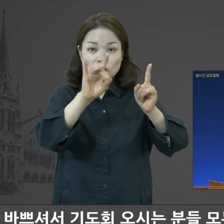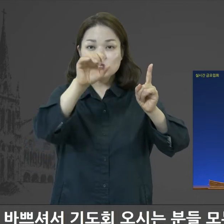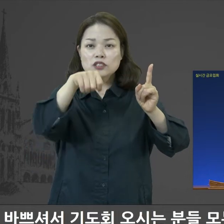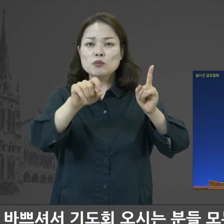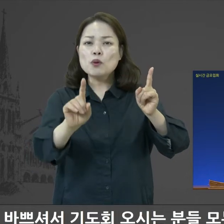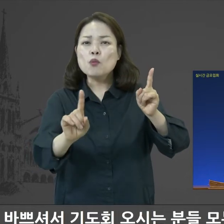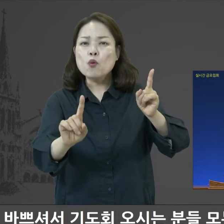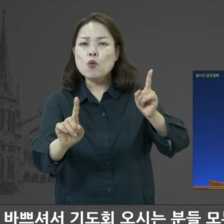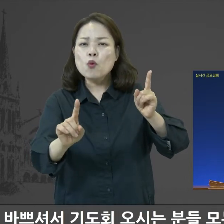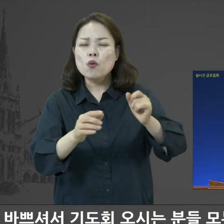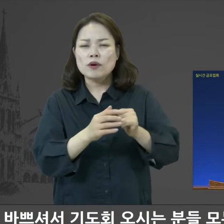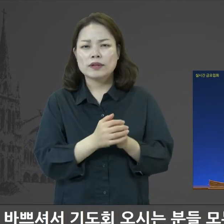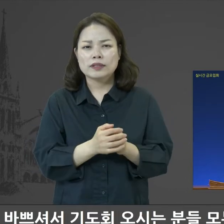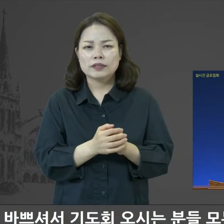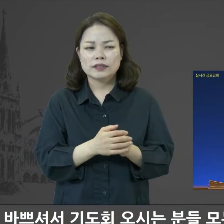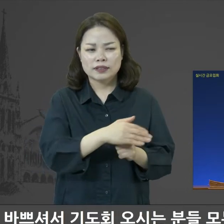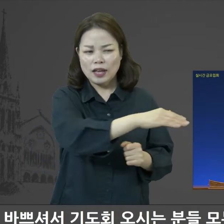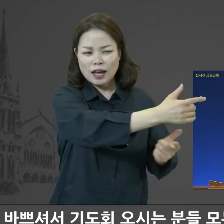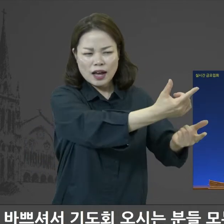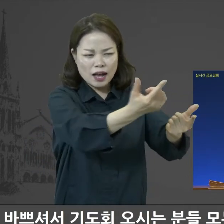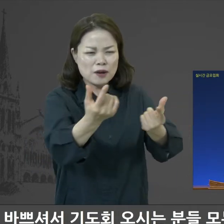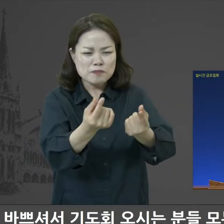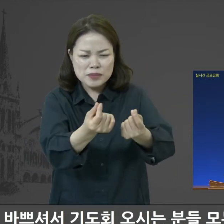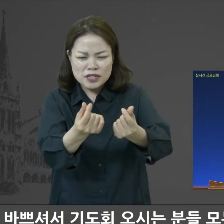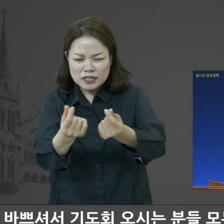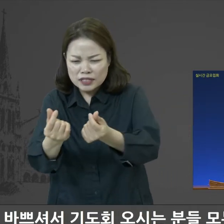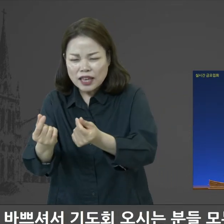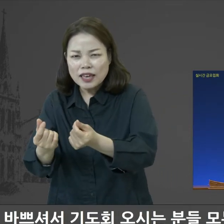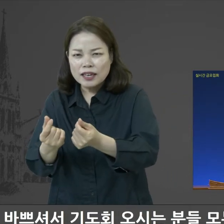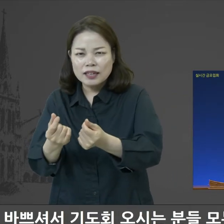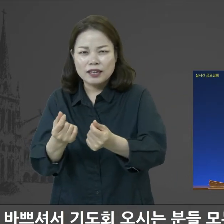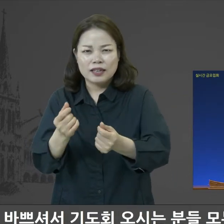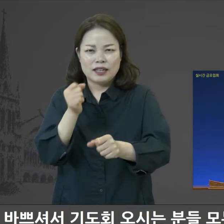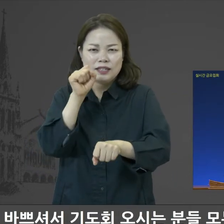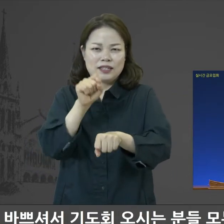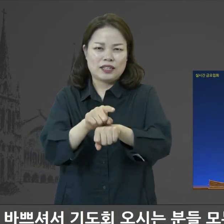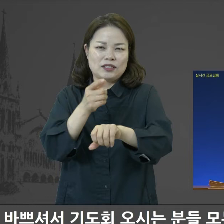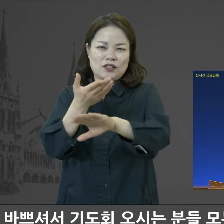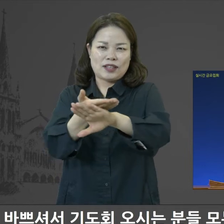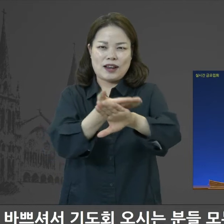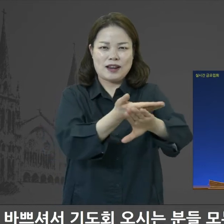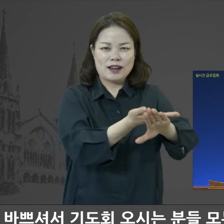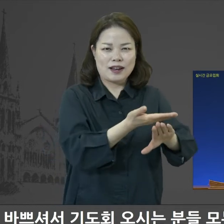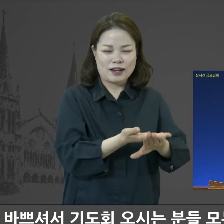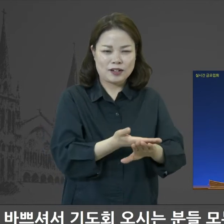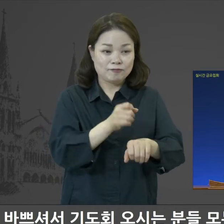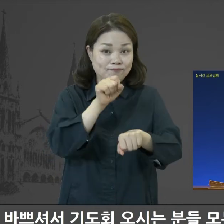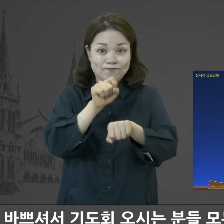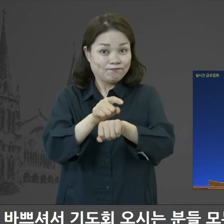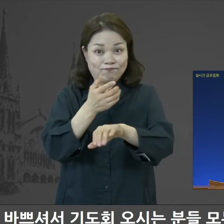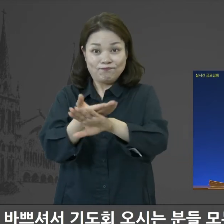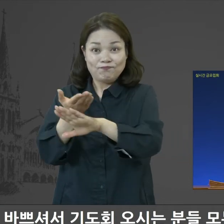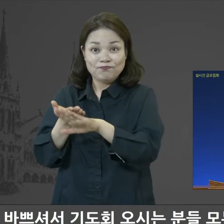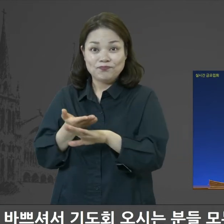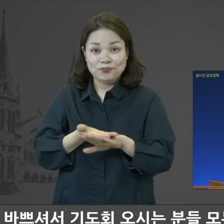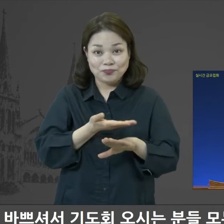뭐냐면 다 비슷하면서도 개성이 다 다르다는 겁니다. 다 개성이 다른 겁니다.